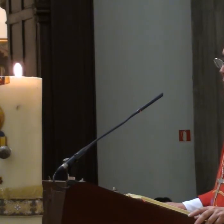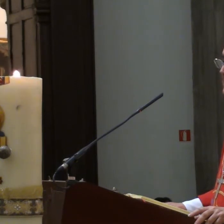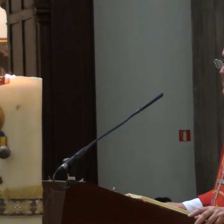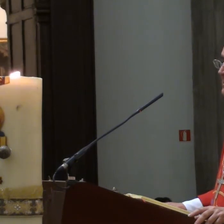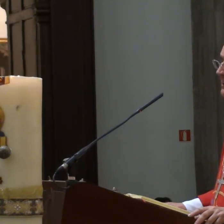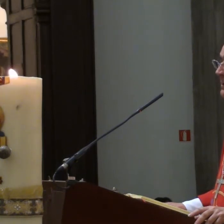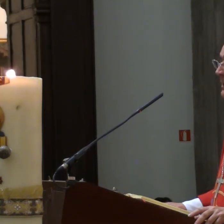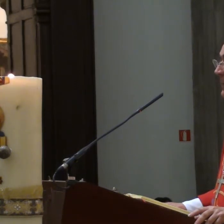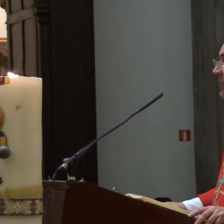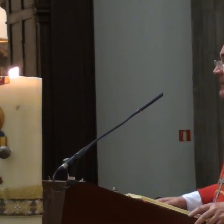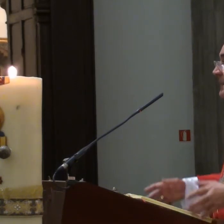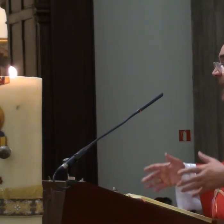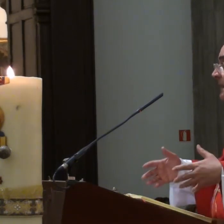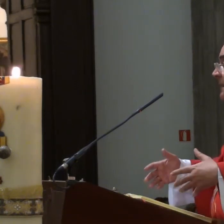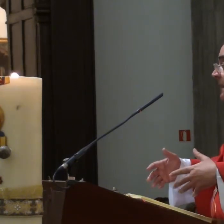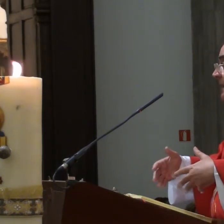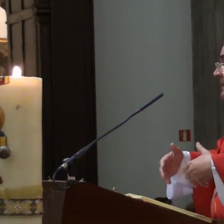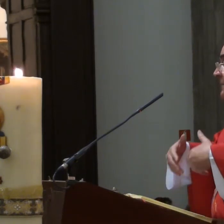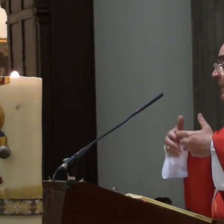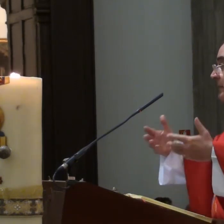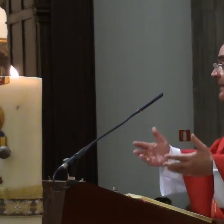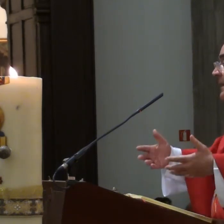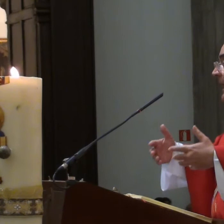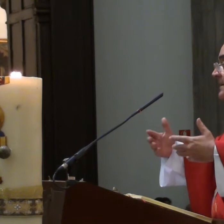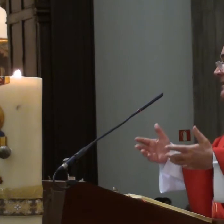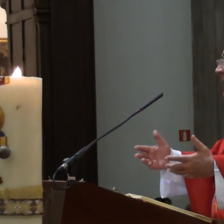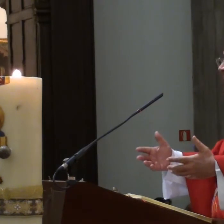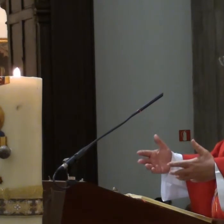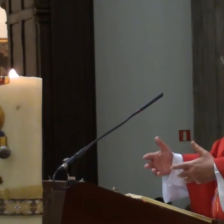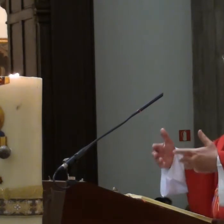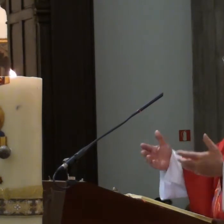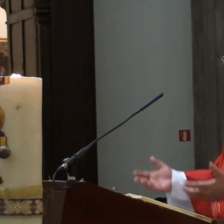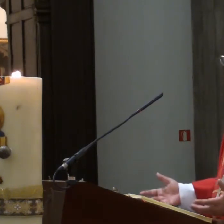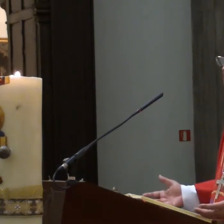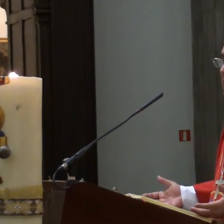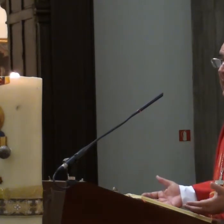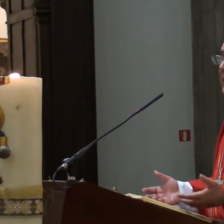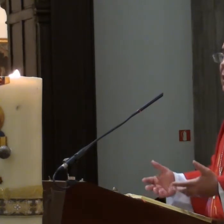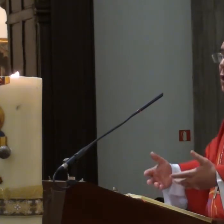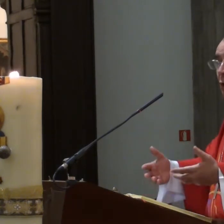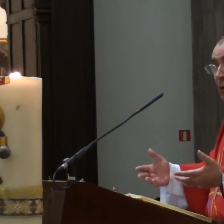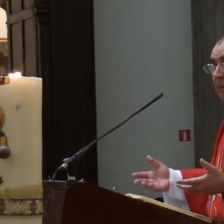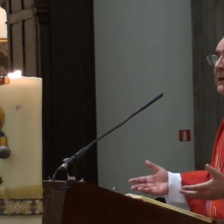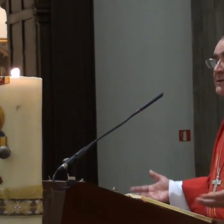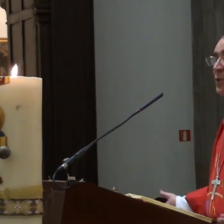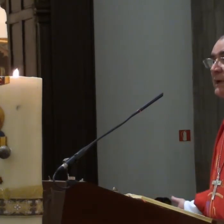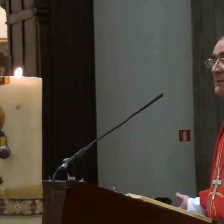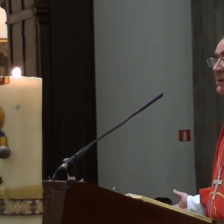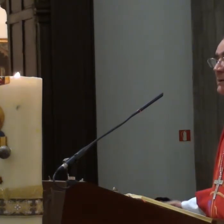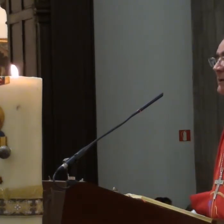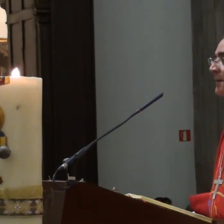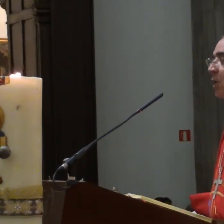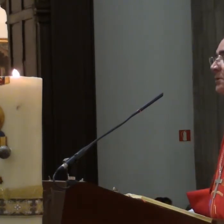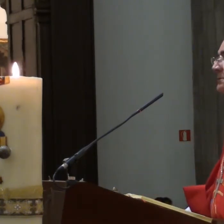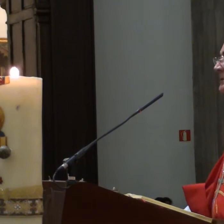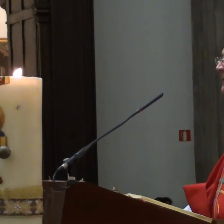no es la muerte de alguien que naturalmente haya llegado a una edad lo normal